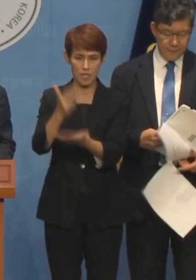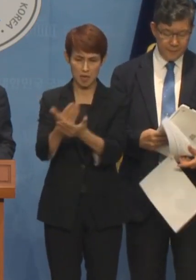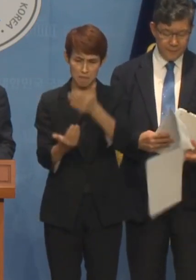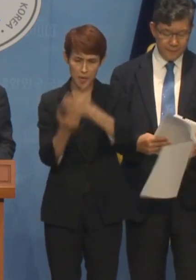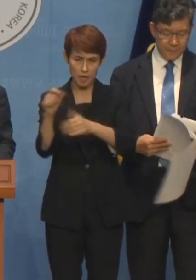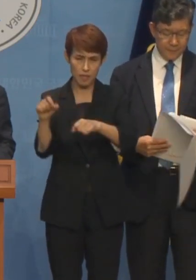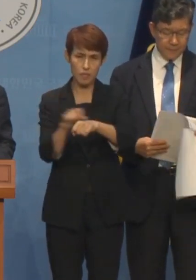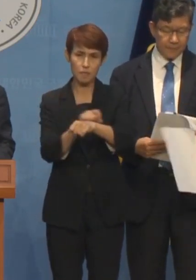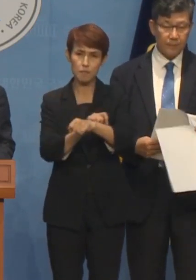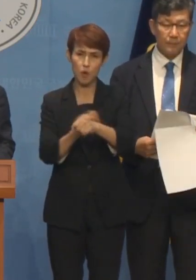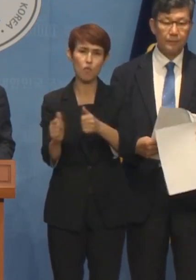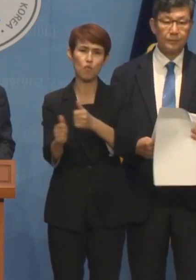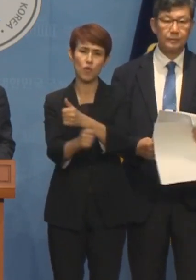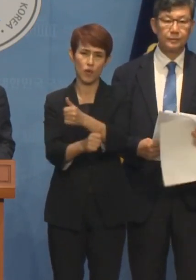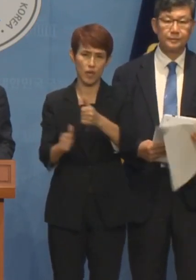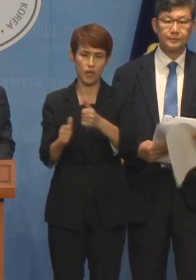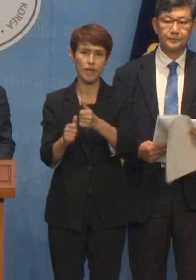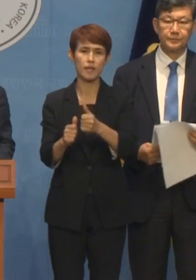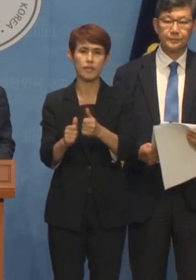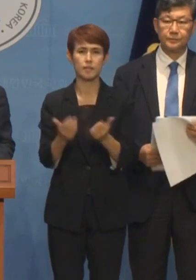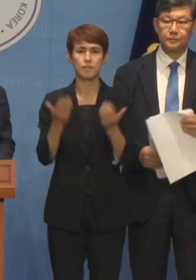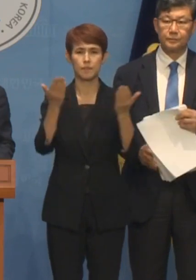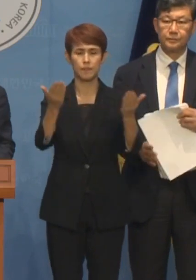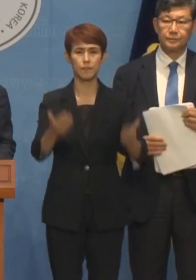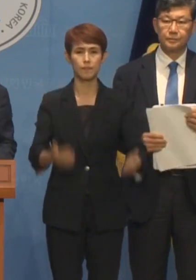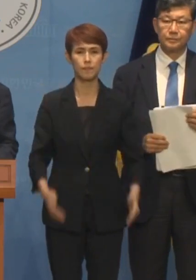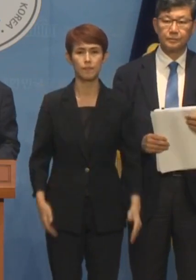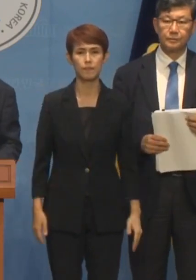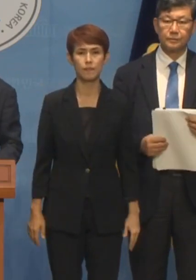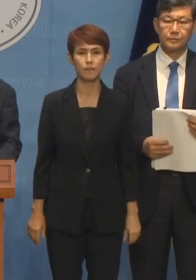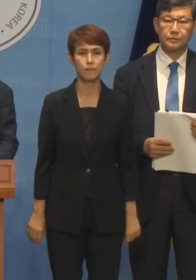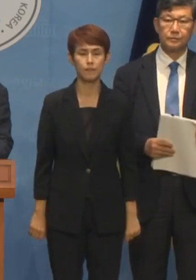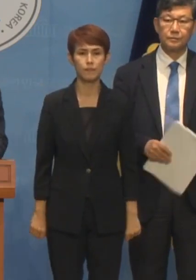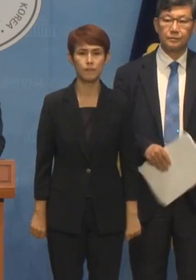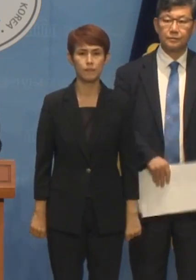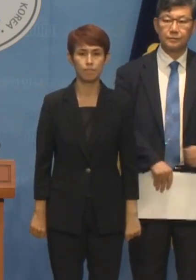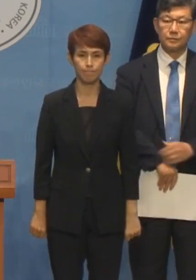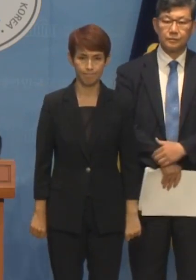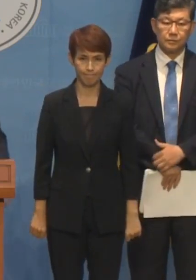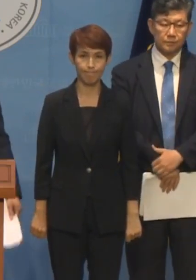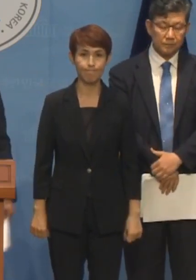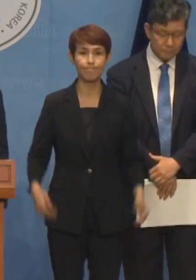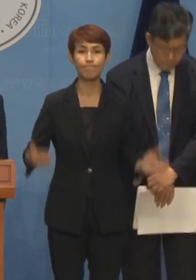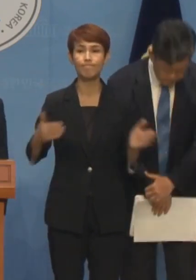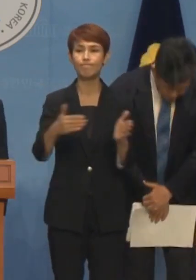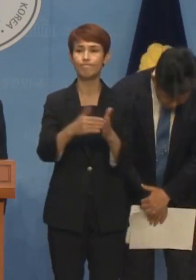참사 특별위원회 국회의원 일동 이상입니다.